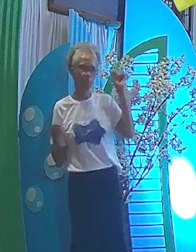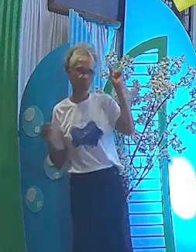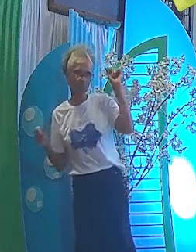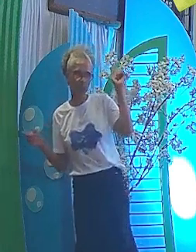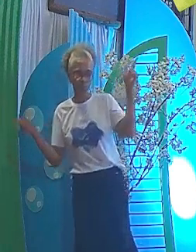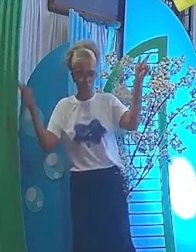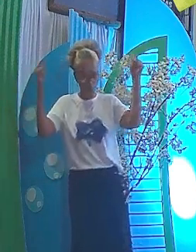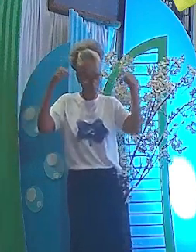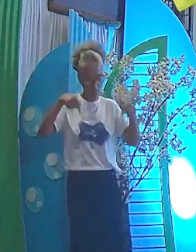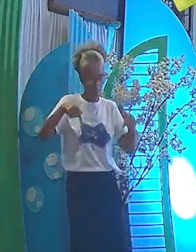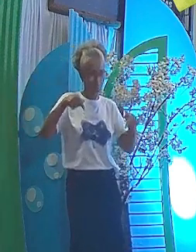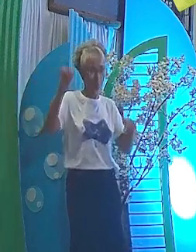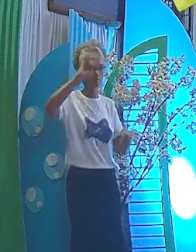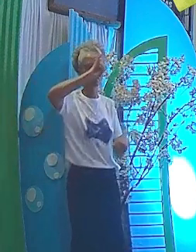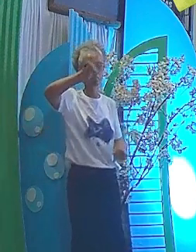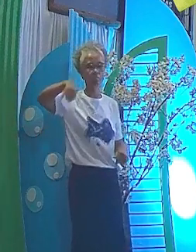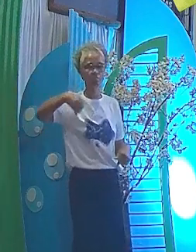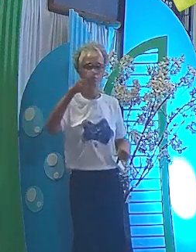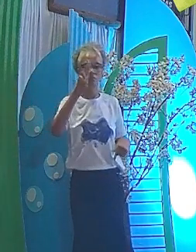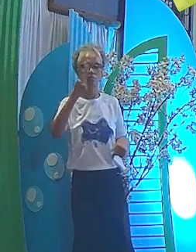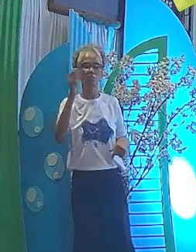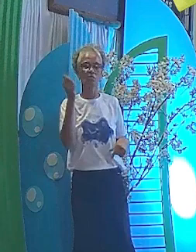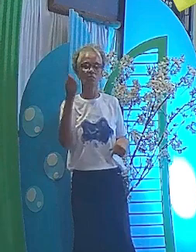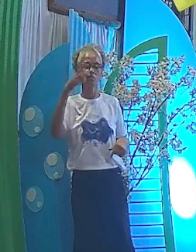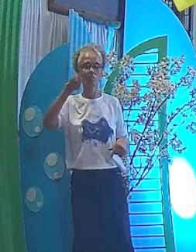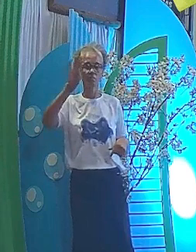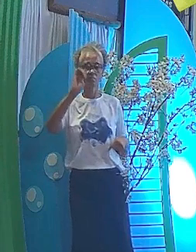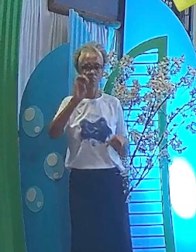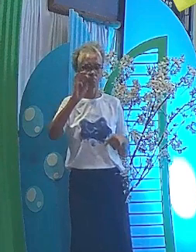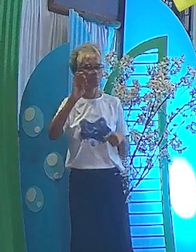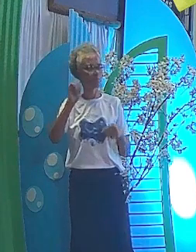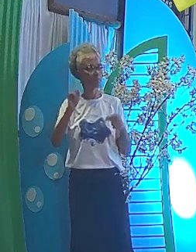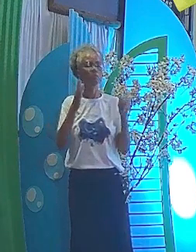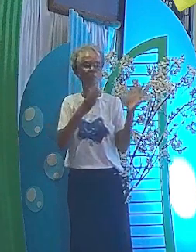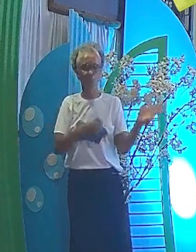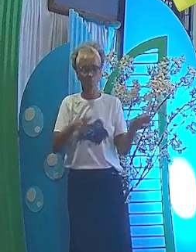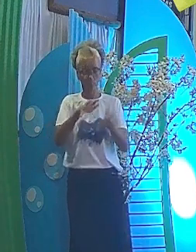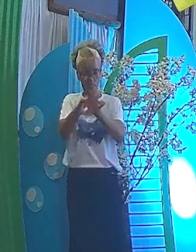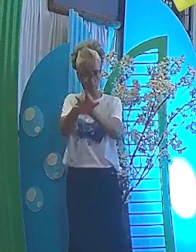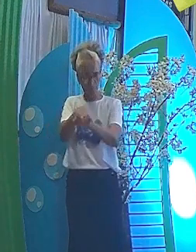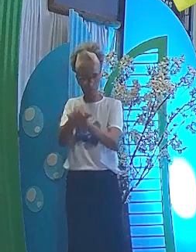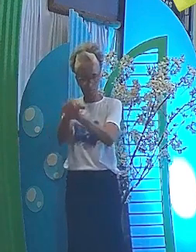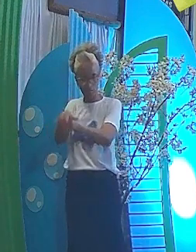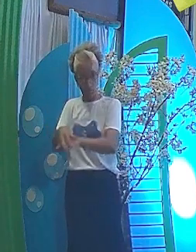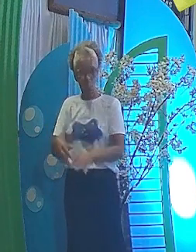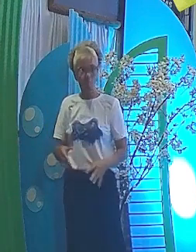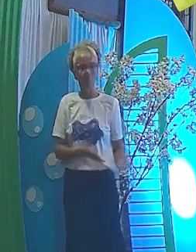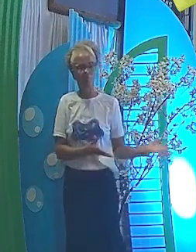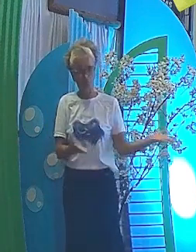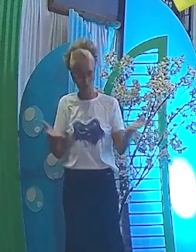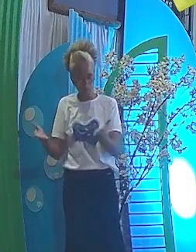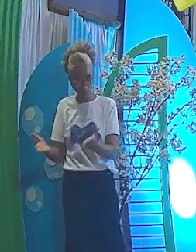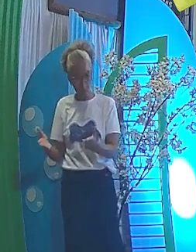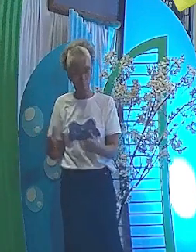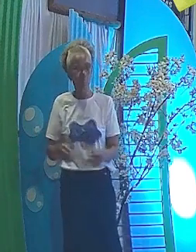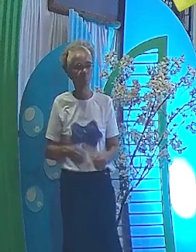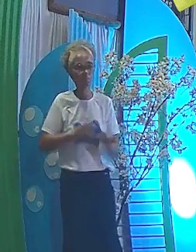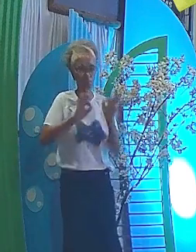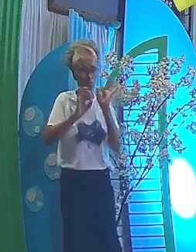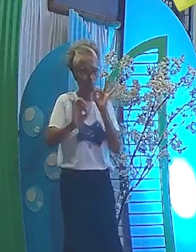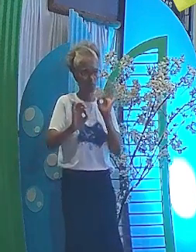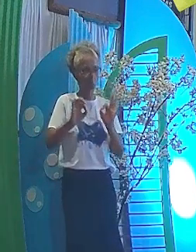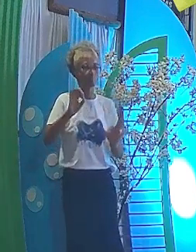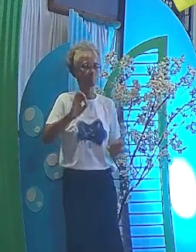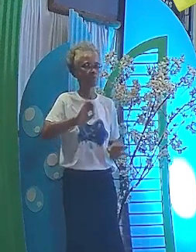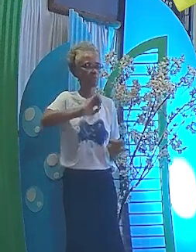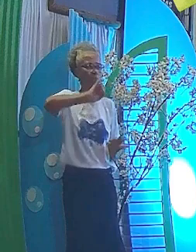outros espaços da Praia do Forte, como o Projeto Tamar, que é o que recebe a nossa programação infantil, o Clube dos Pescadores, que é